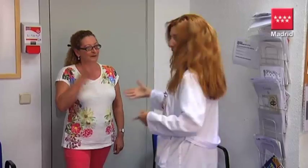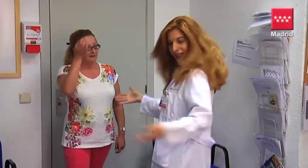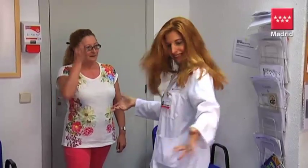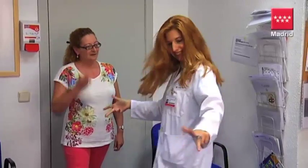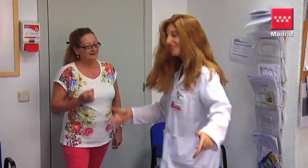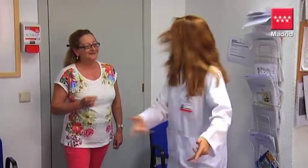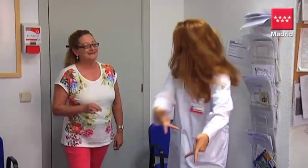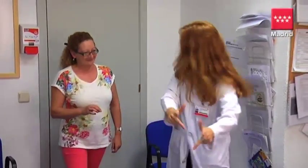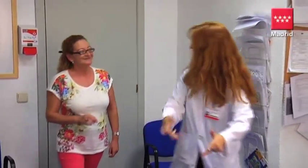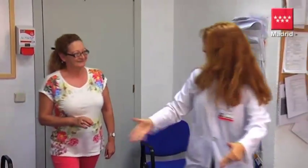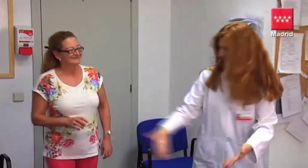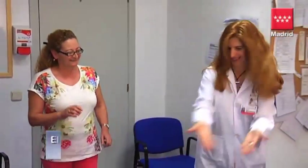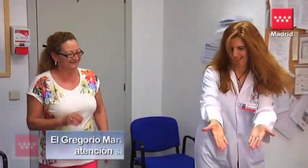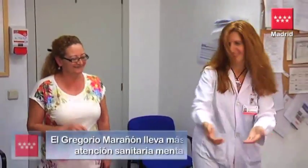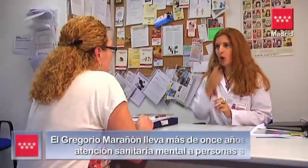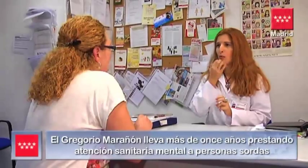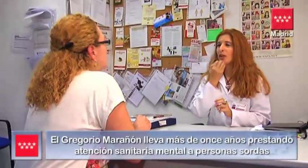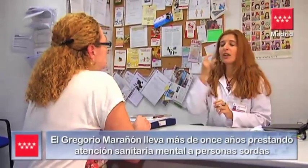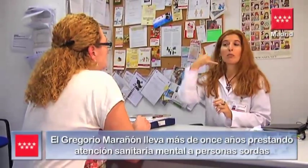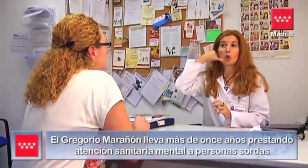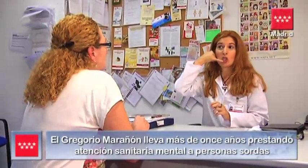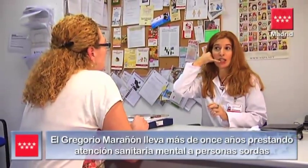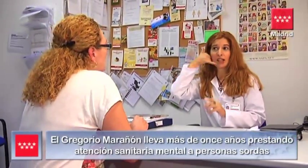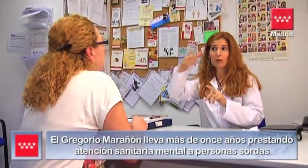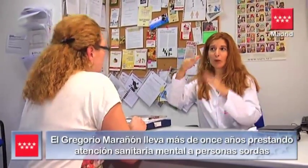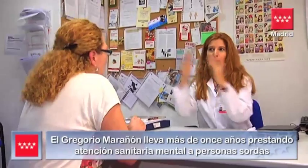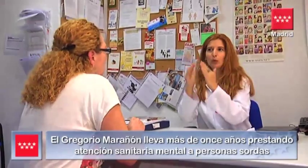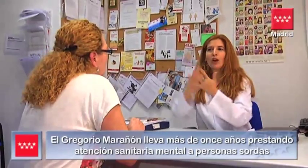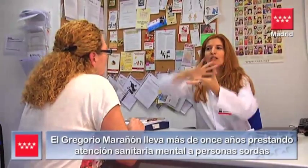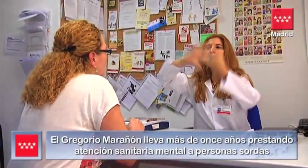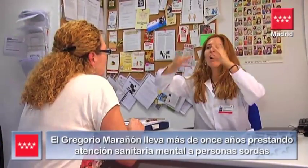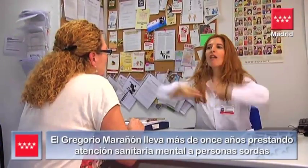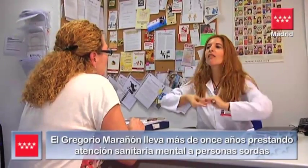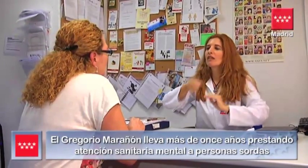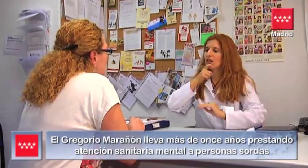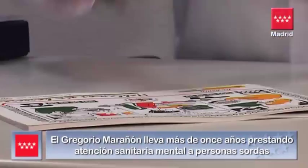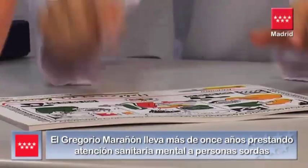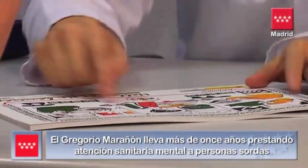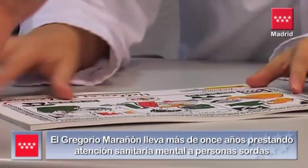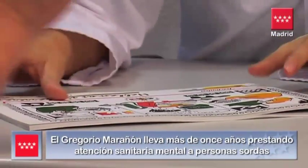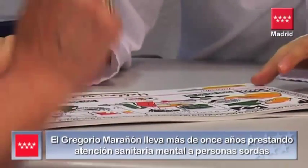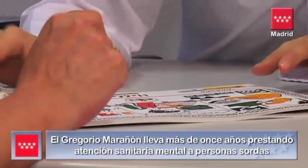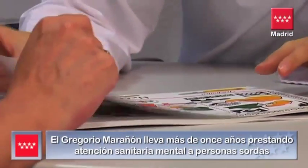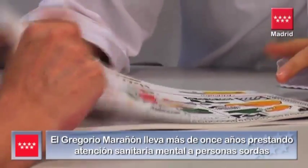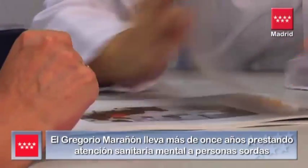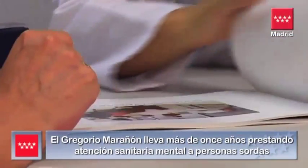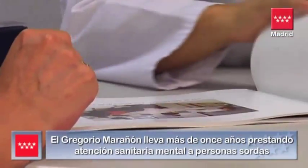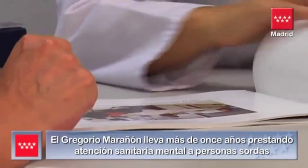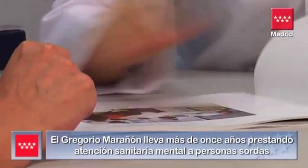atendido mil pacientes, hay una media anual de 800 revisiones. El diagnóstico más frecuente de nuestros pacientes,